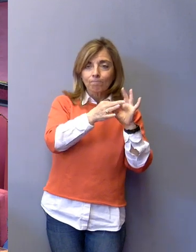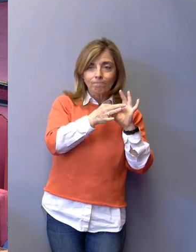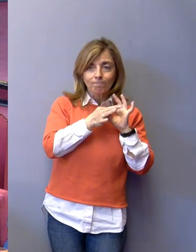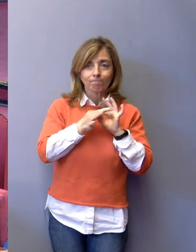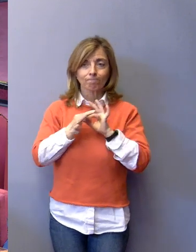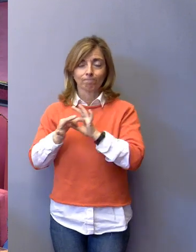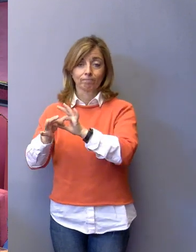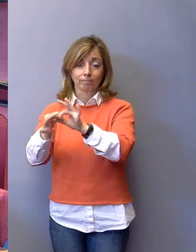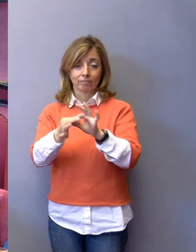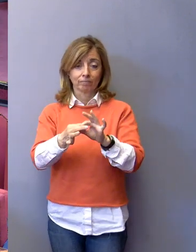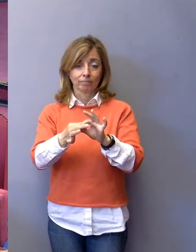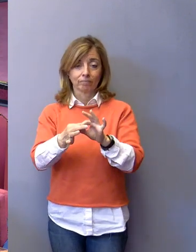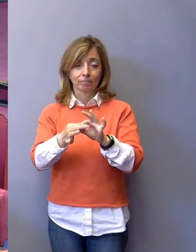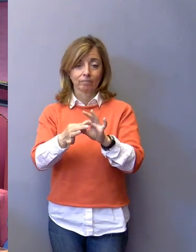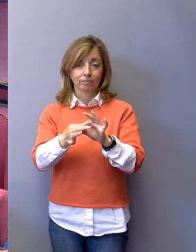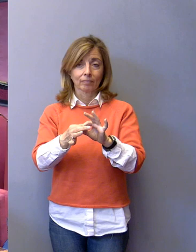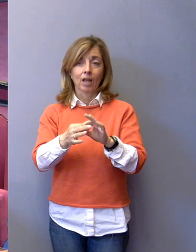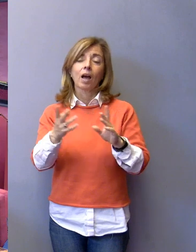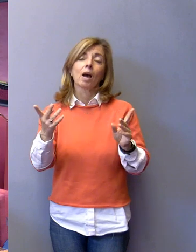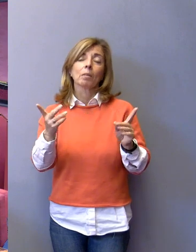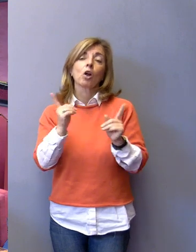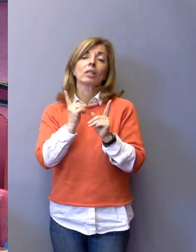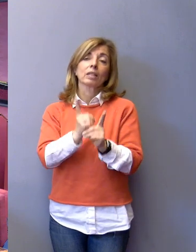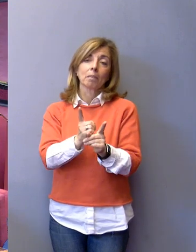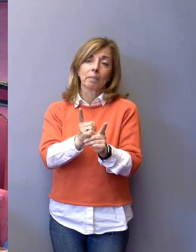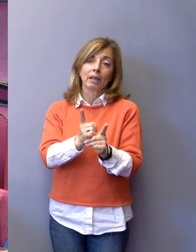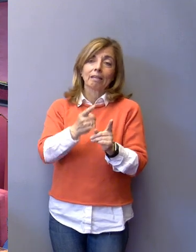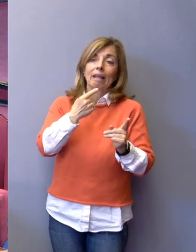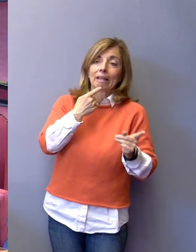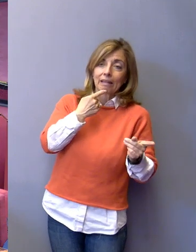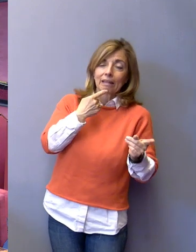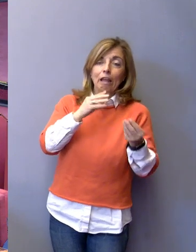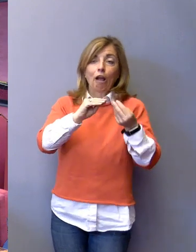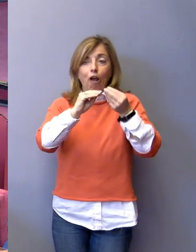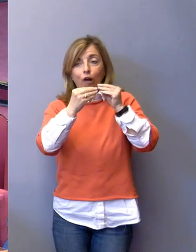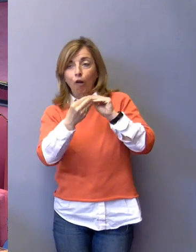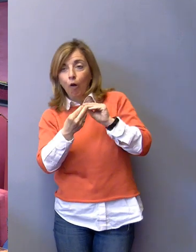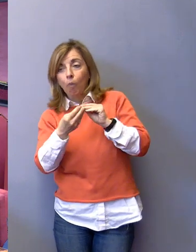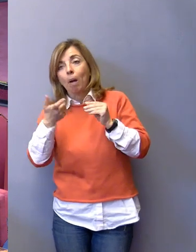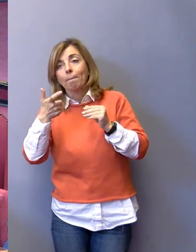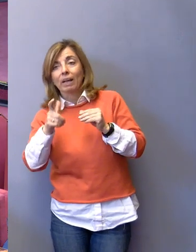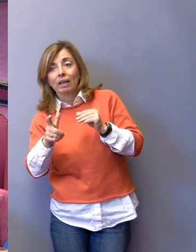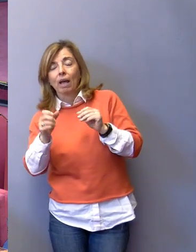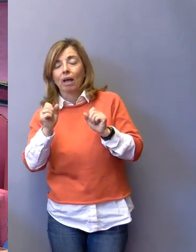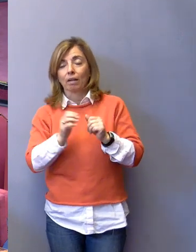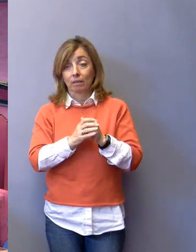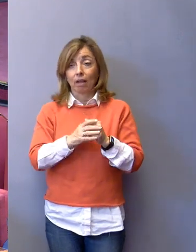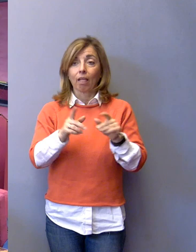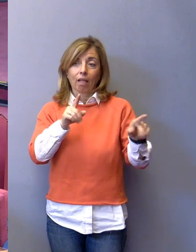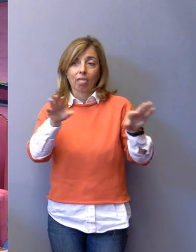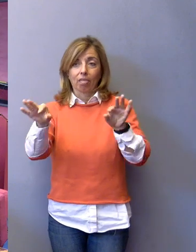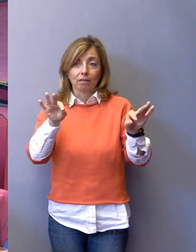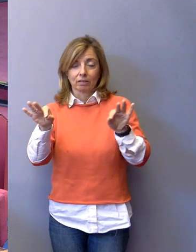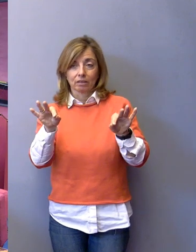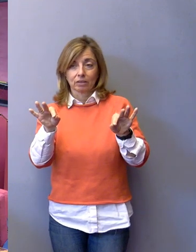però siete discrezionali cioè dipende un po' da come chi come e perché può intervenire questo allora